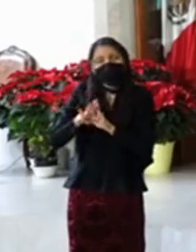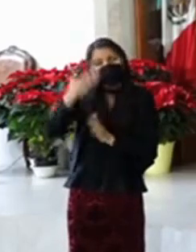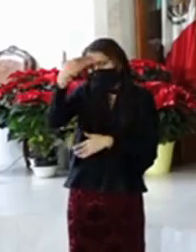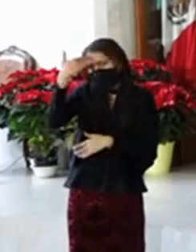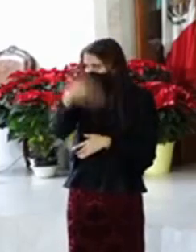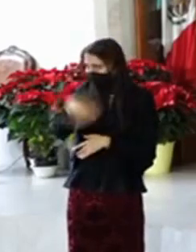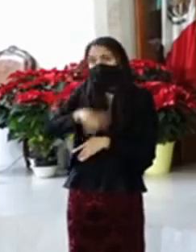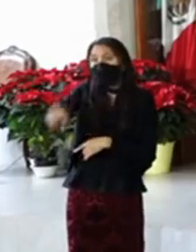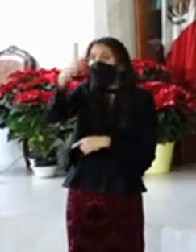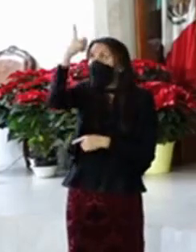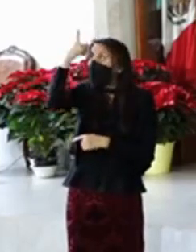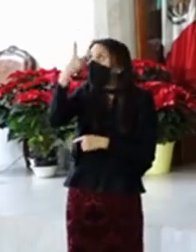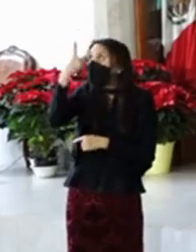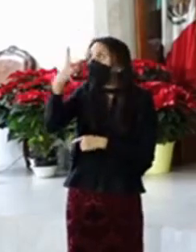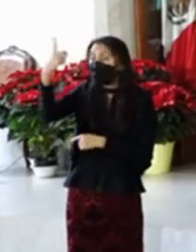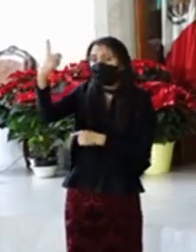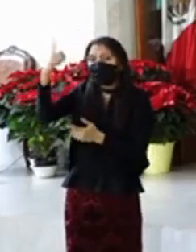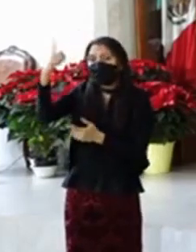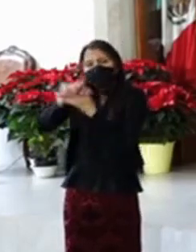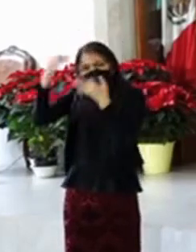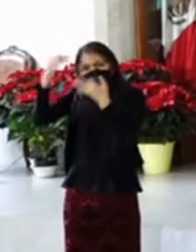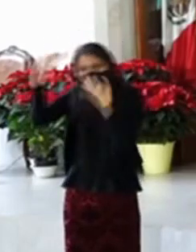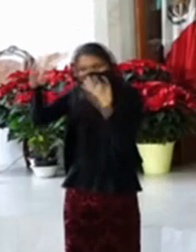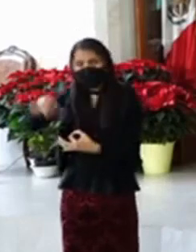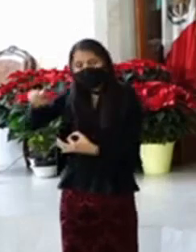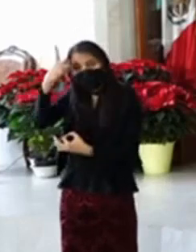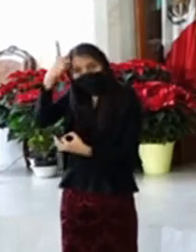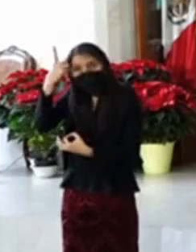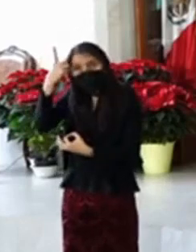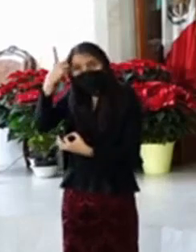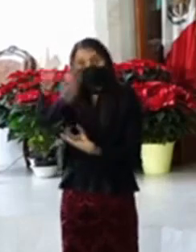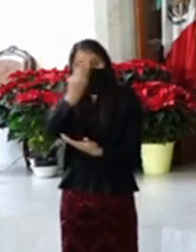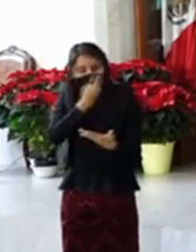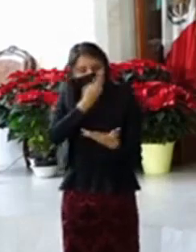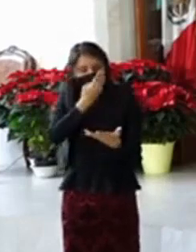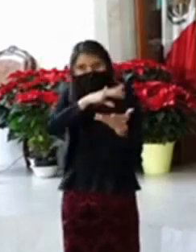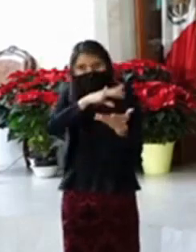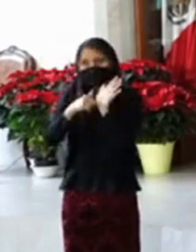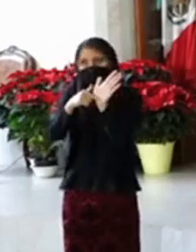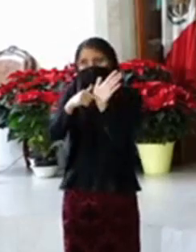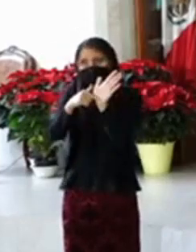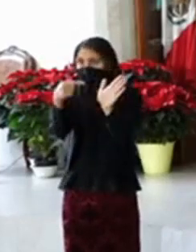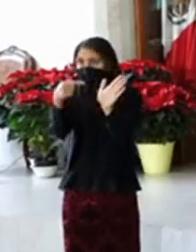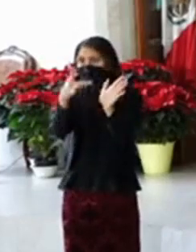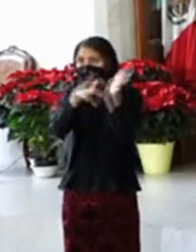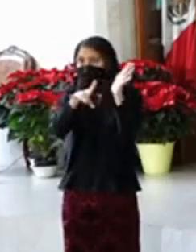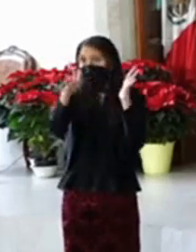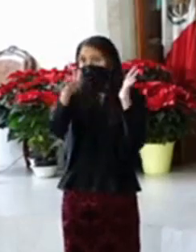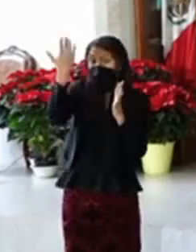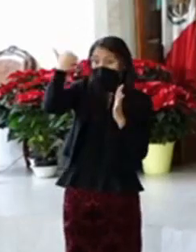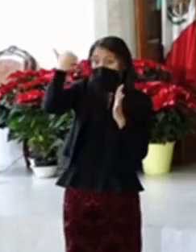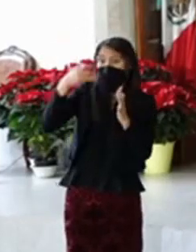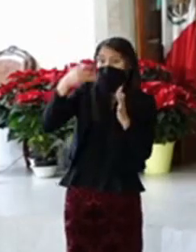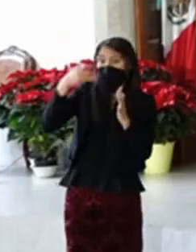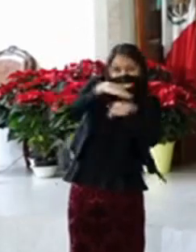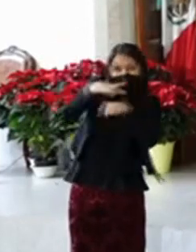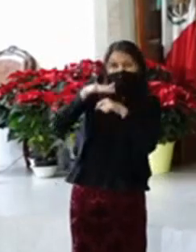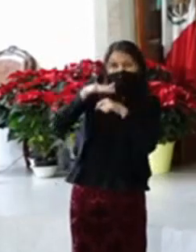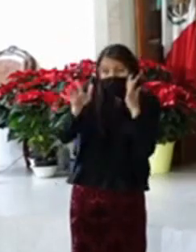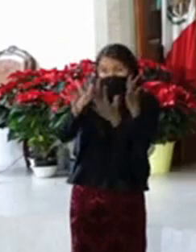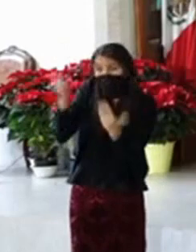Dios Altísimo su palabra para que ésta tenga exacto cumplimiento. A causa de